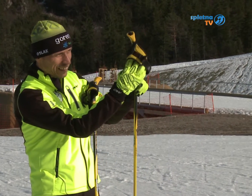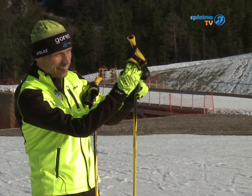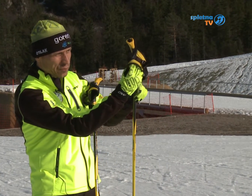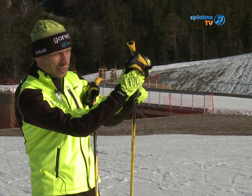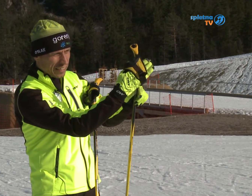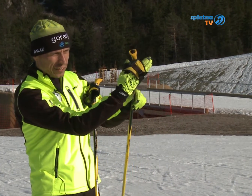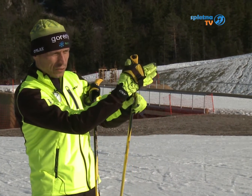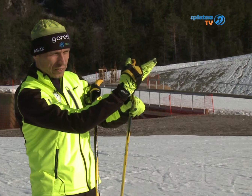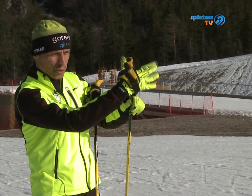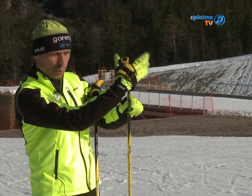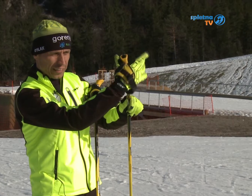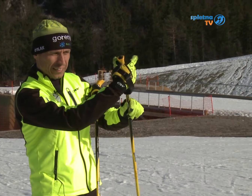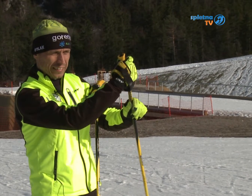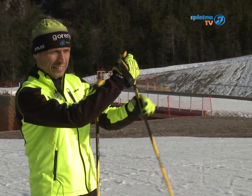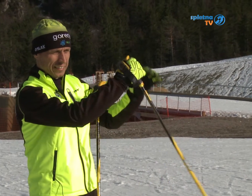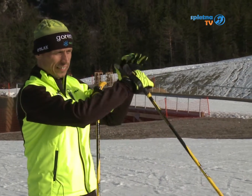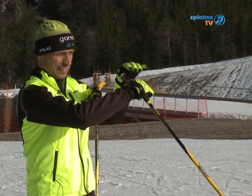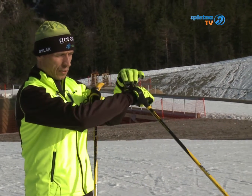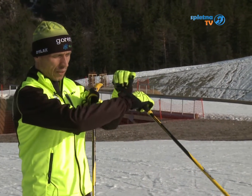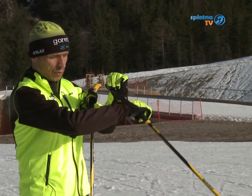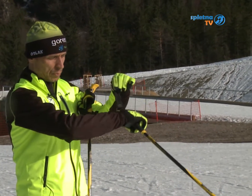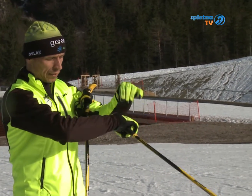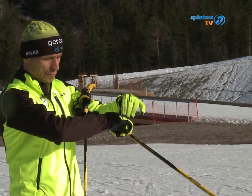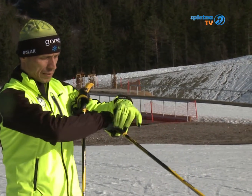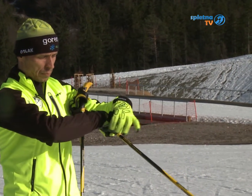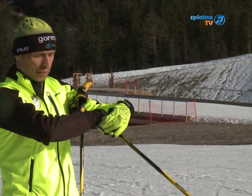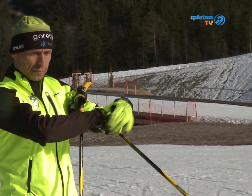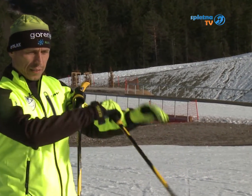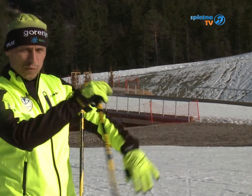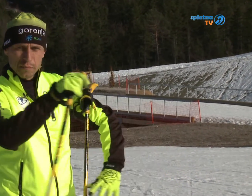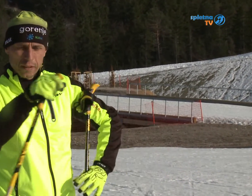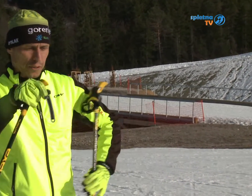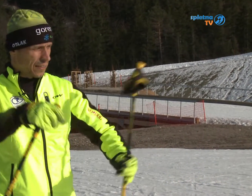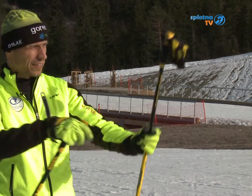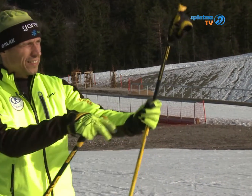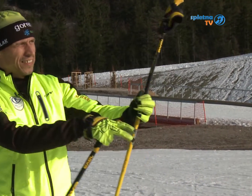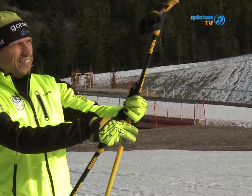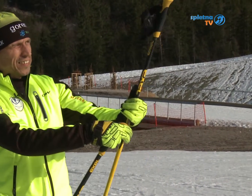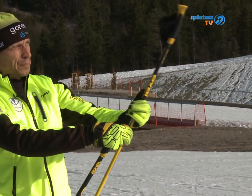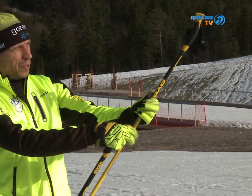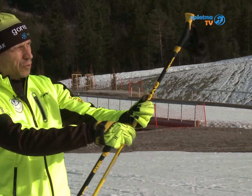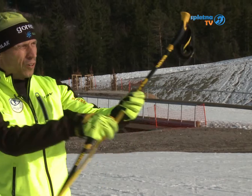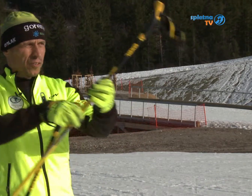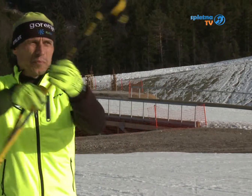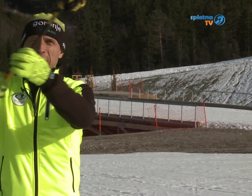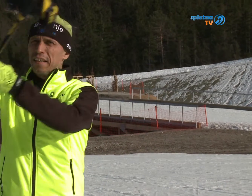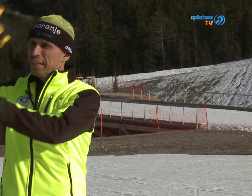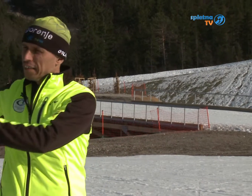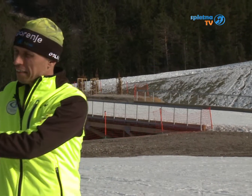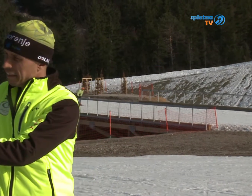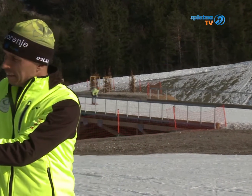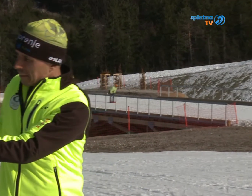Takole, lej, vse grejo not od spodaj. Roka od spodaj pa se potem samo zapeče, ne. Se pravi, roko